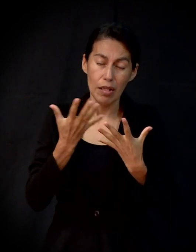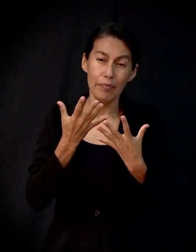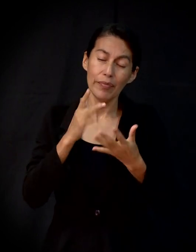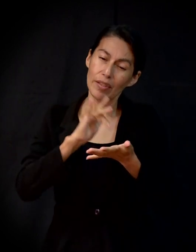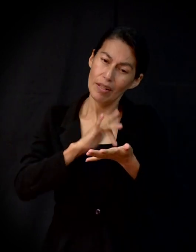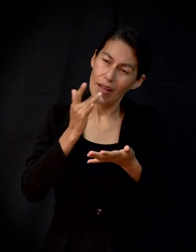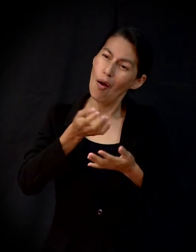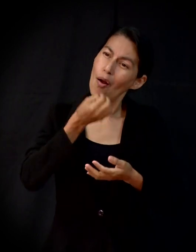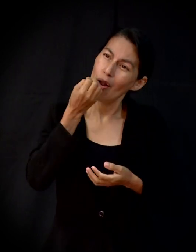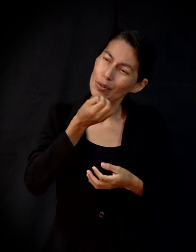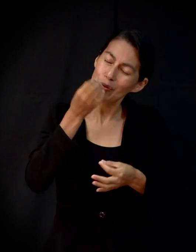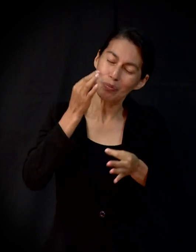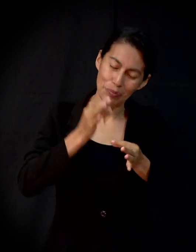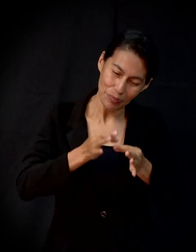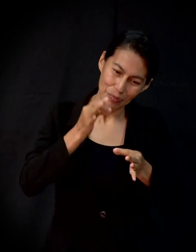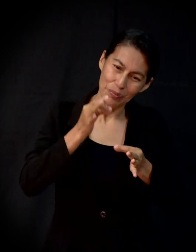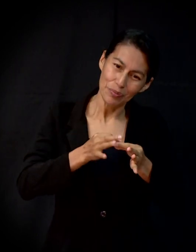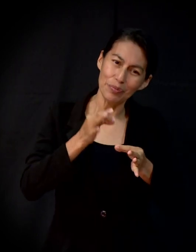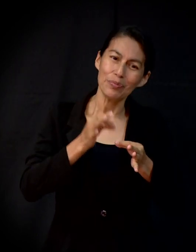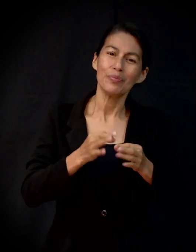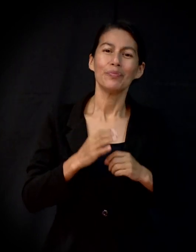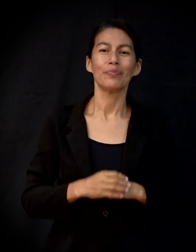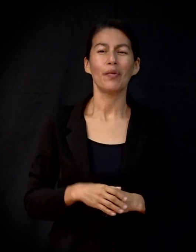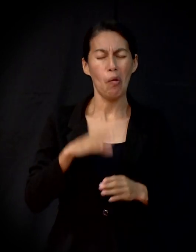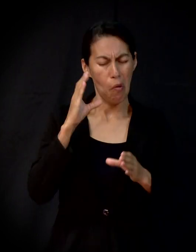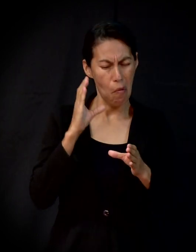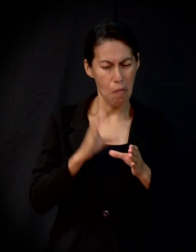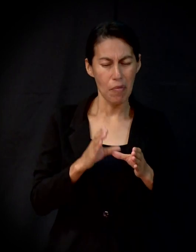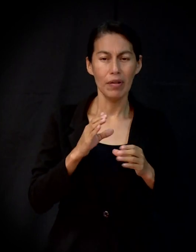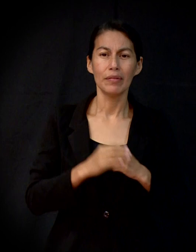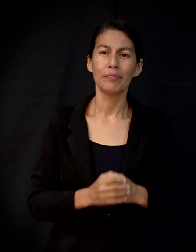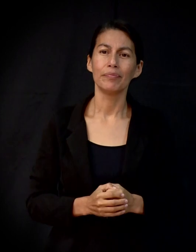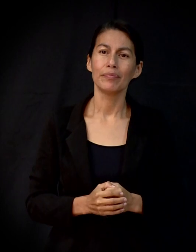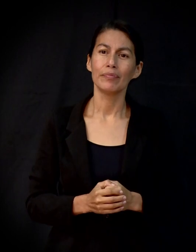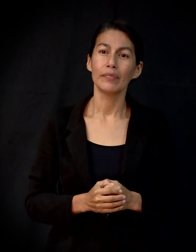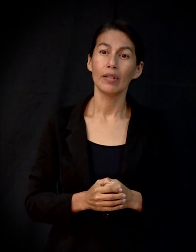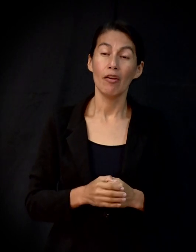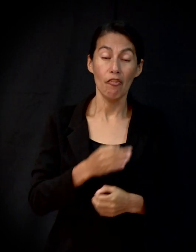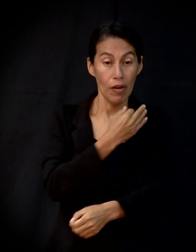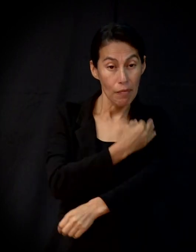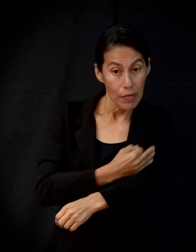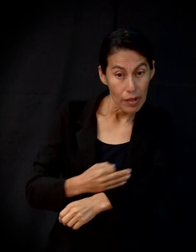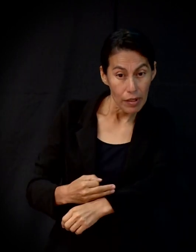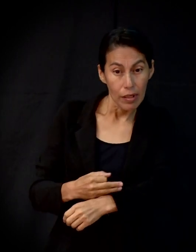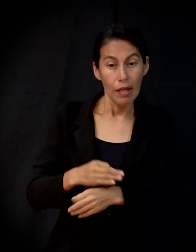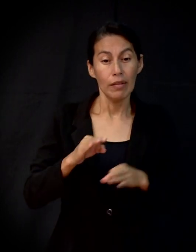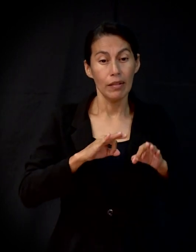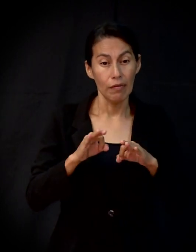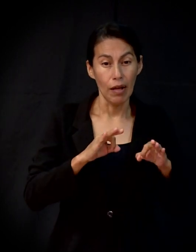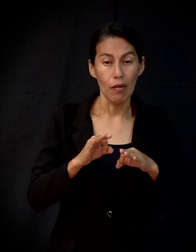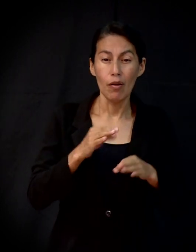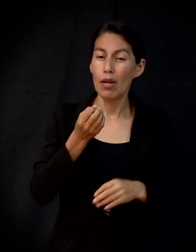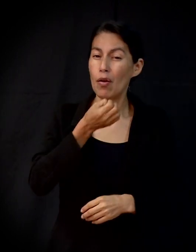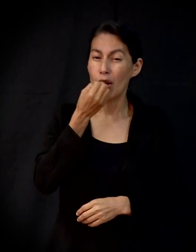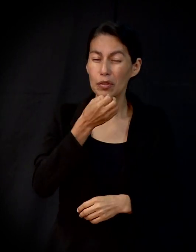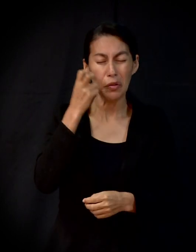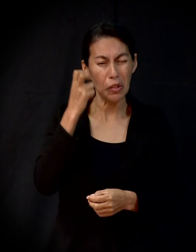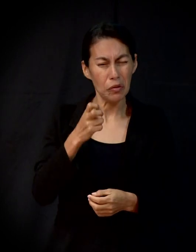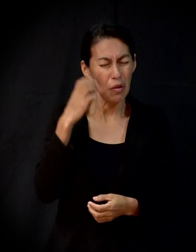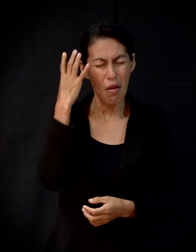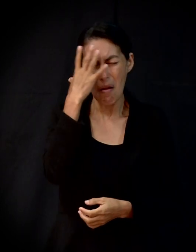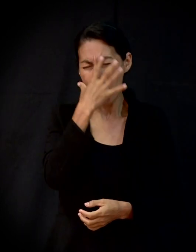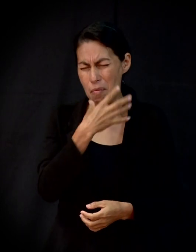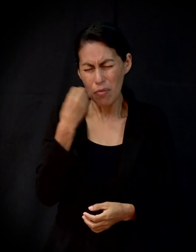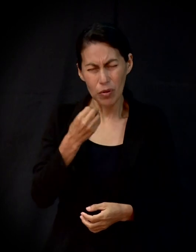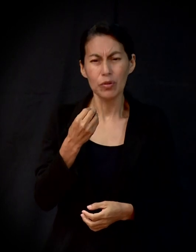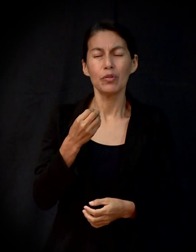el trabajo, en la familia. La oración para mí es lo más maravilloso que yo podría